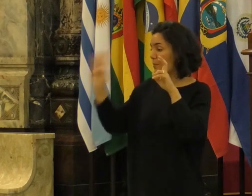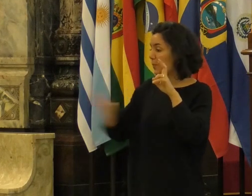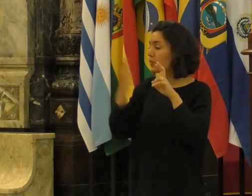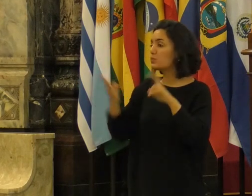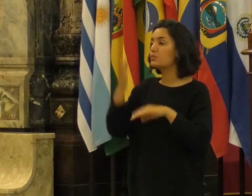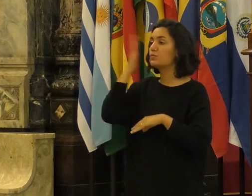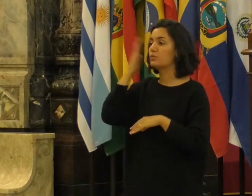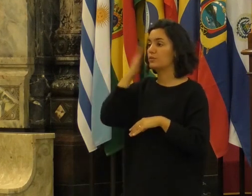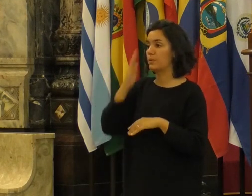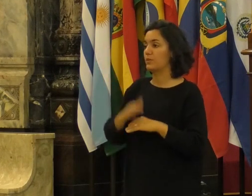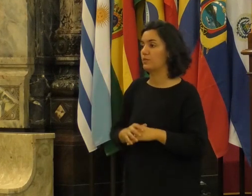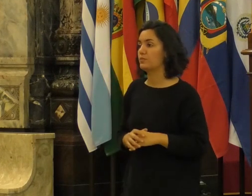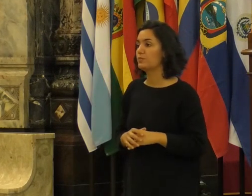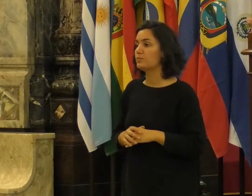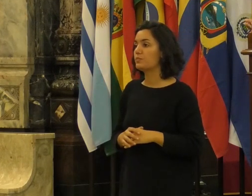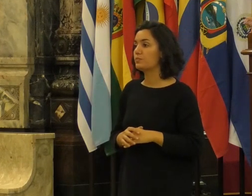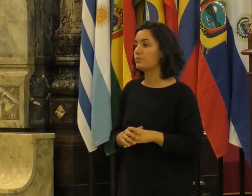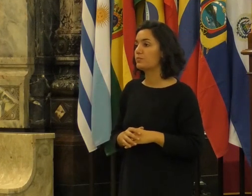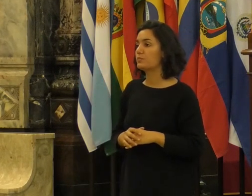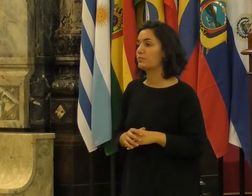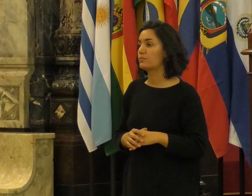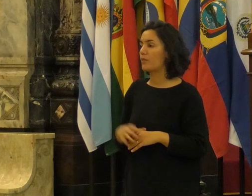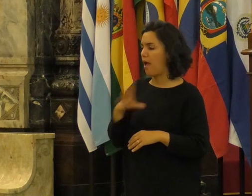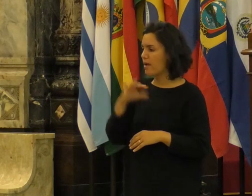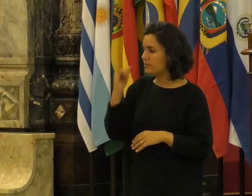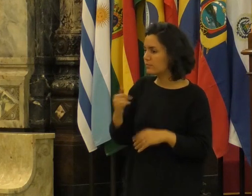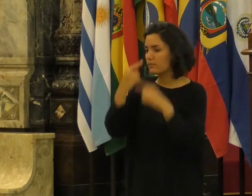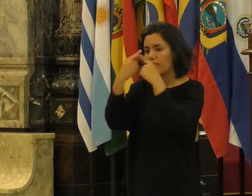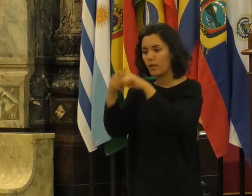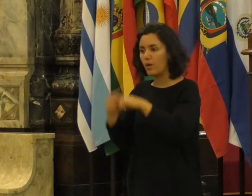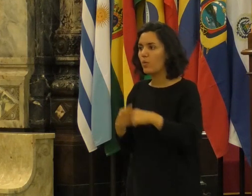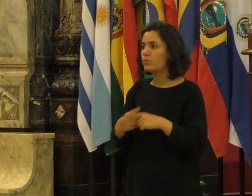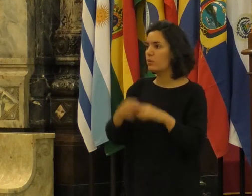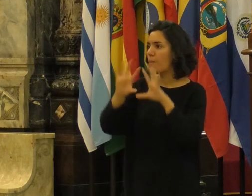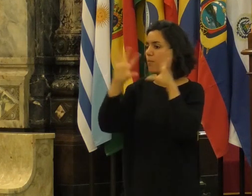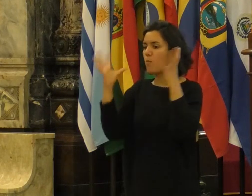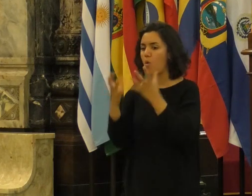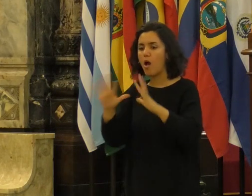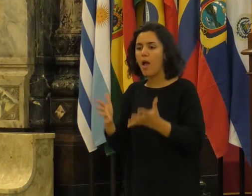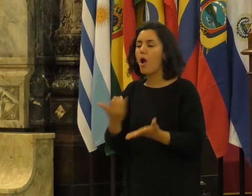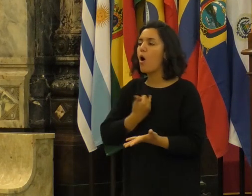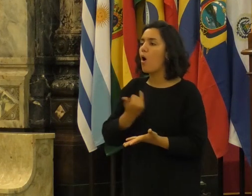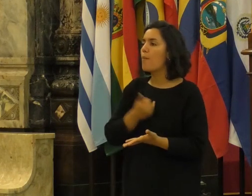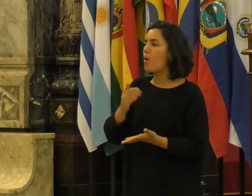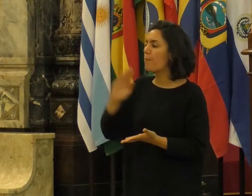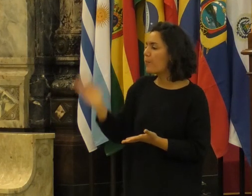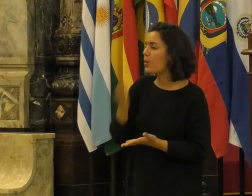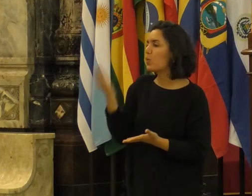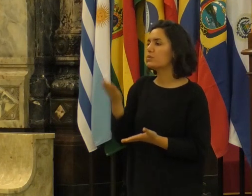de conocimiento. Si se está dando toda una polémica en el mundo acerca de los modos de producción de